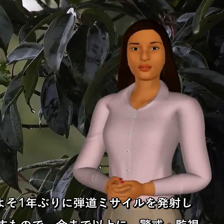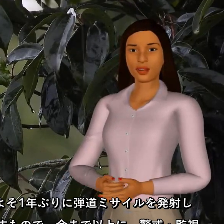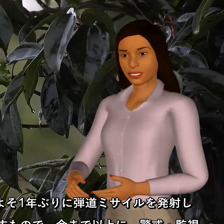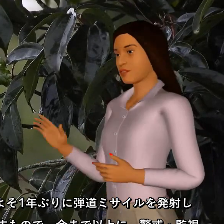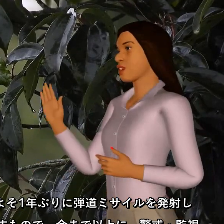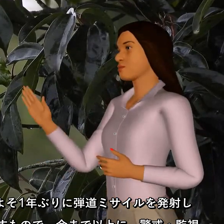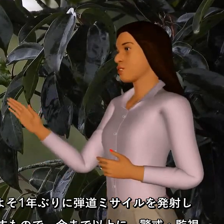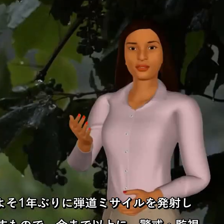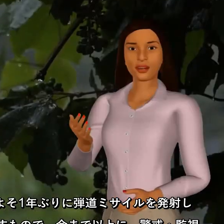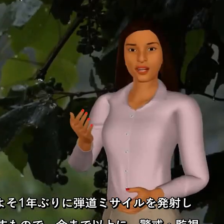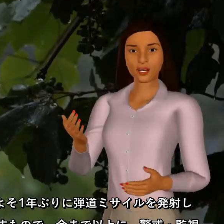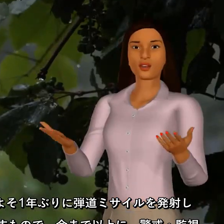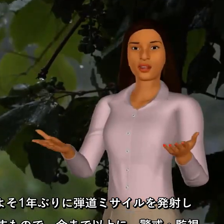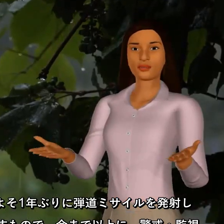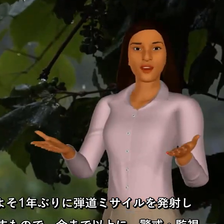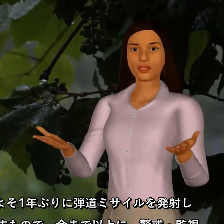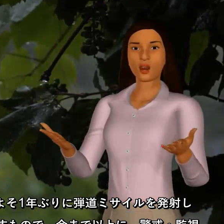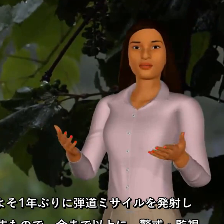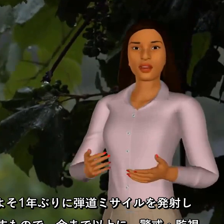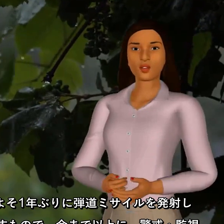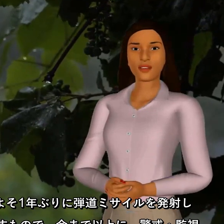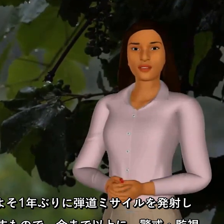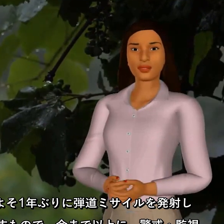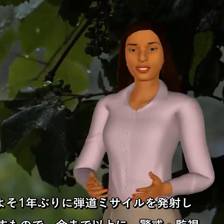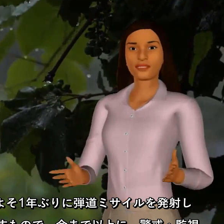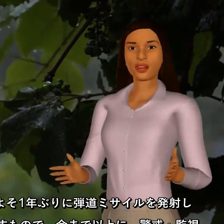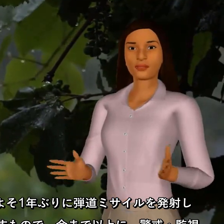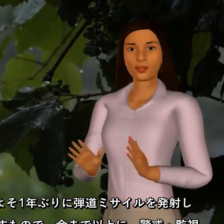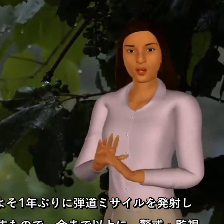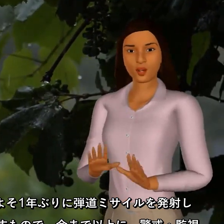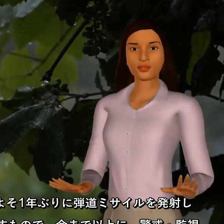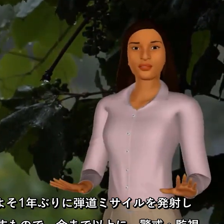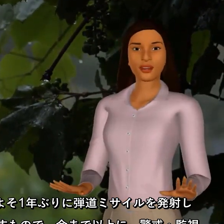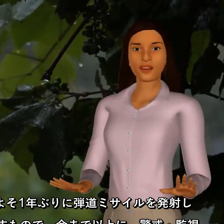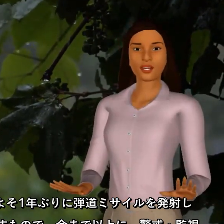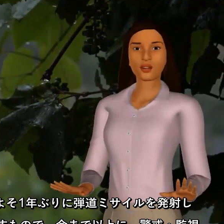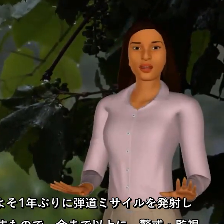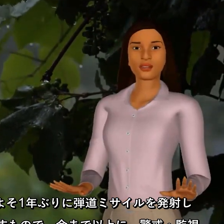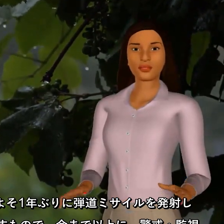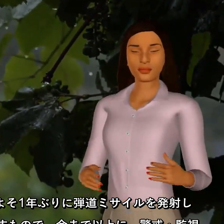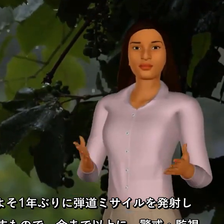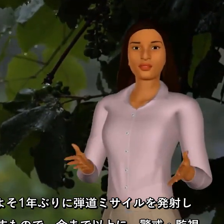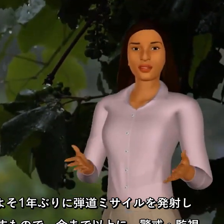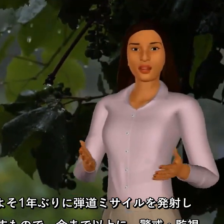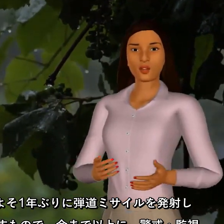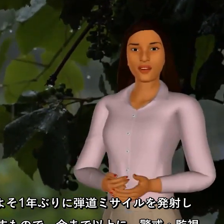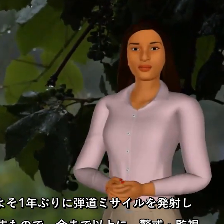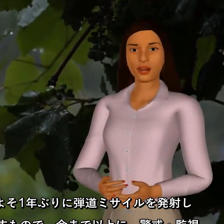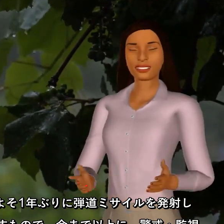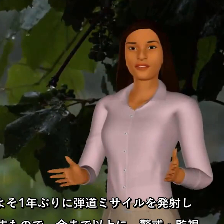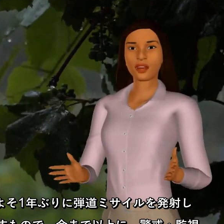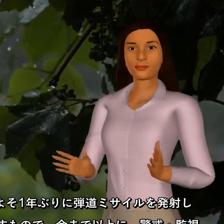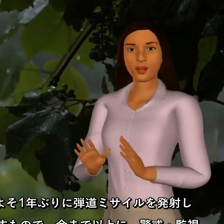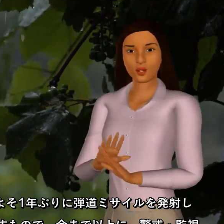て、我が国の平和と安全を脅かすもので、今まで以上に警戒、監視を強める必要がある。